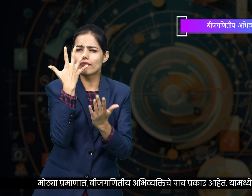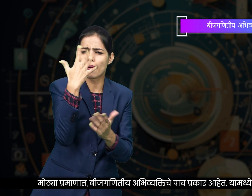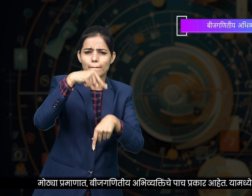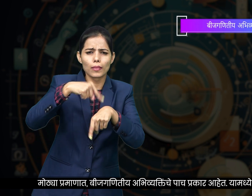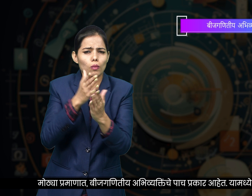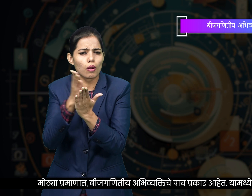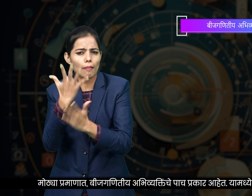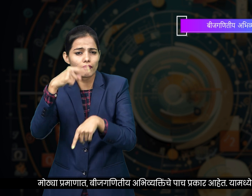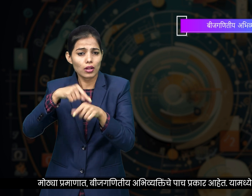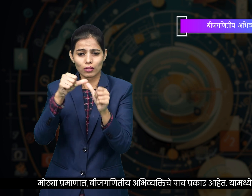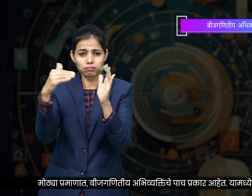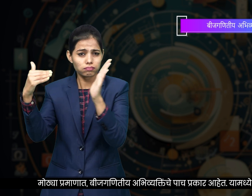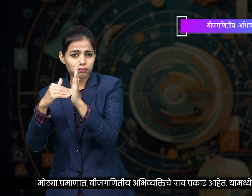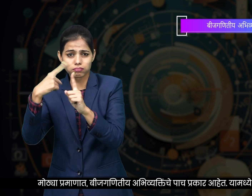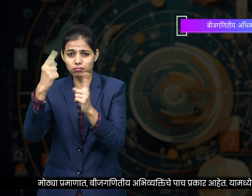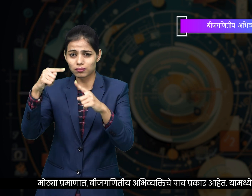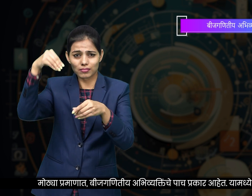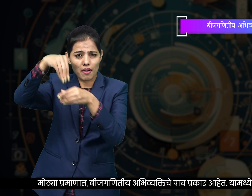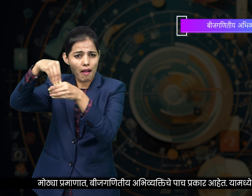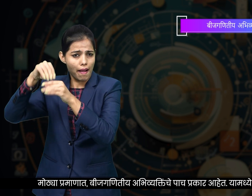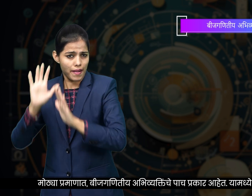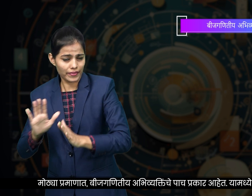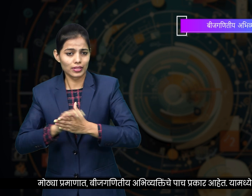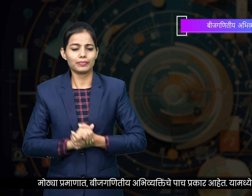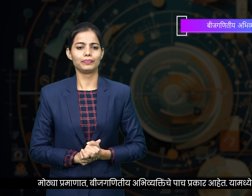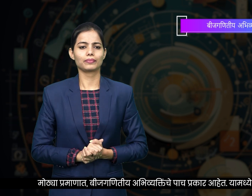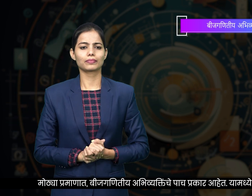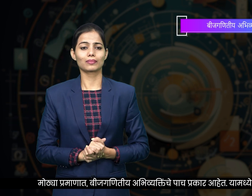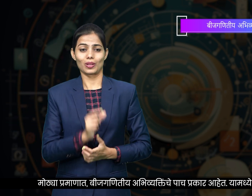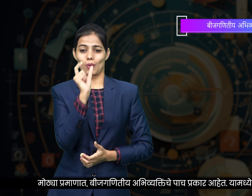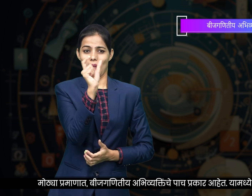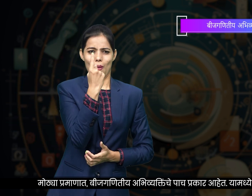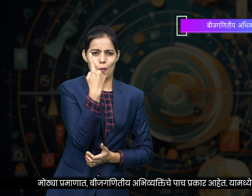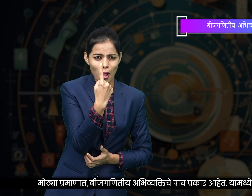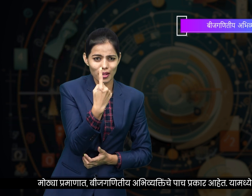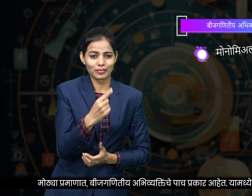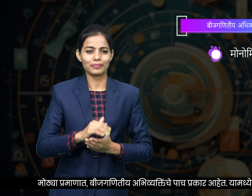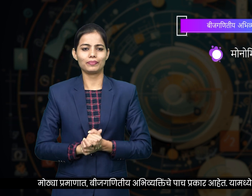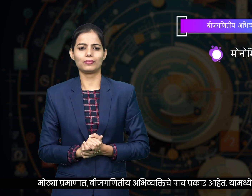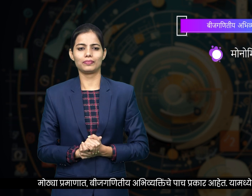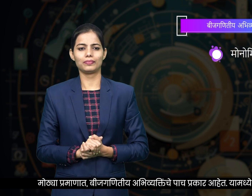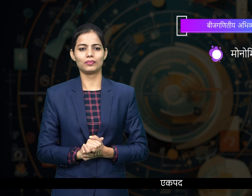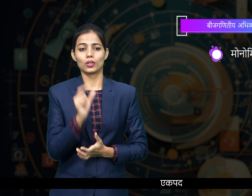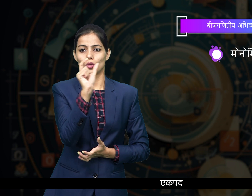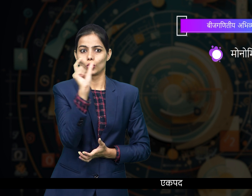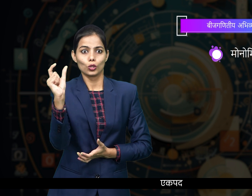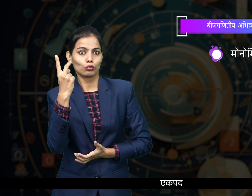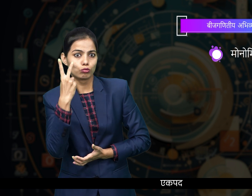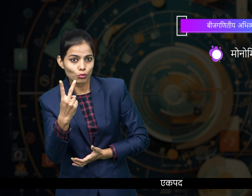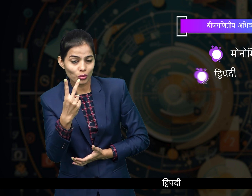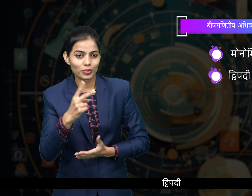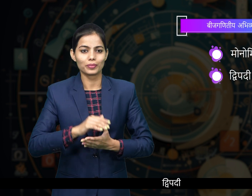मोठ्या प्रमाणात बीजगणितीय अभिव्यक्तींचे 5 प्रकार आहेत. यामध्ये हे समाविष्ट आहेत: